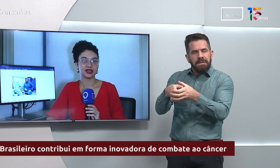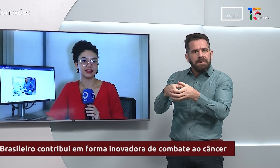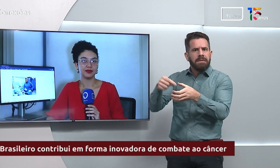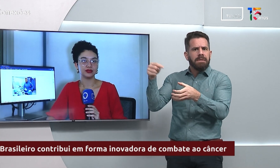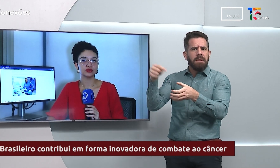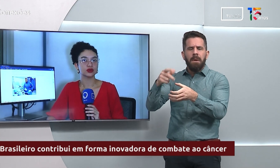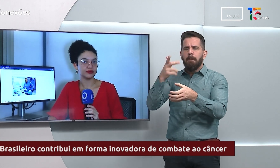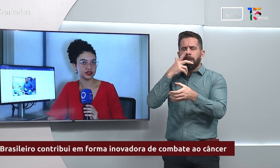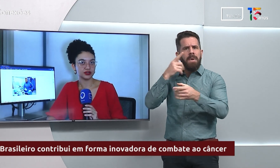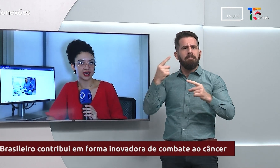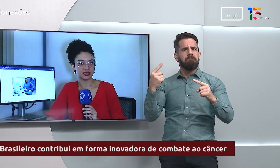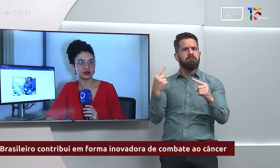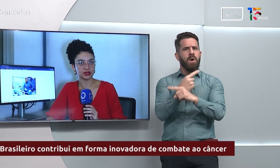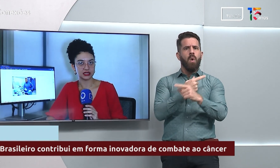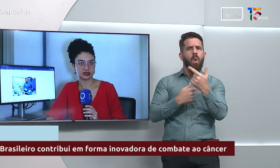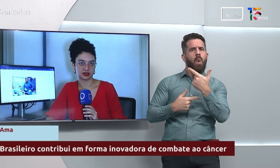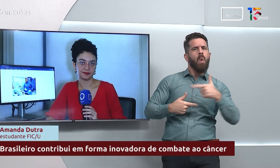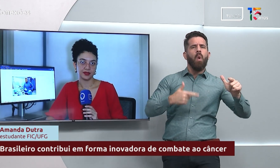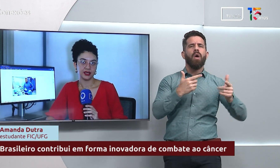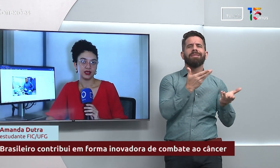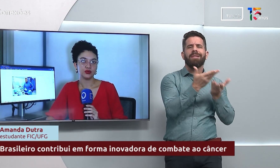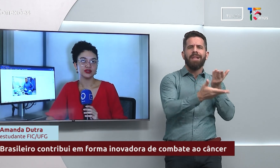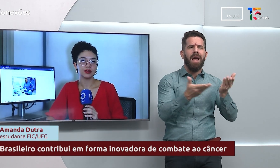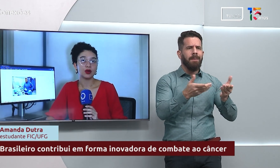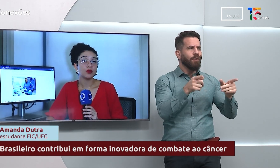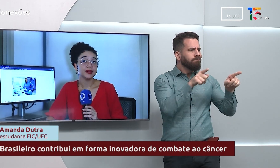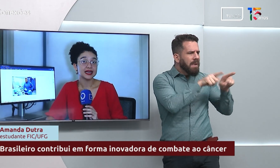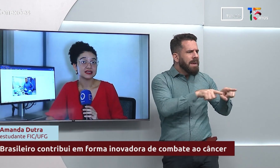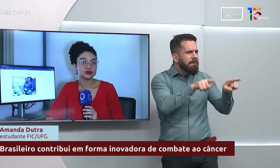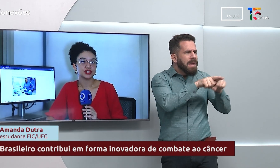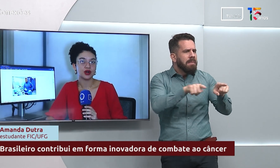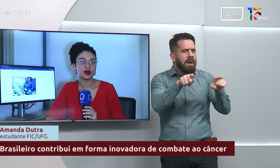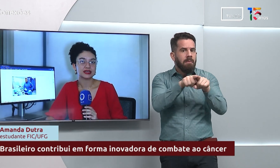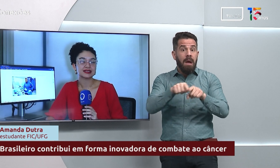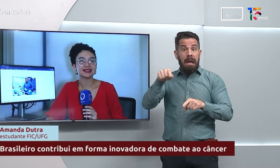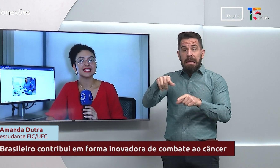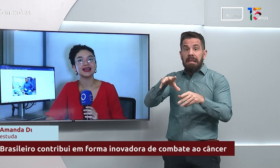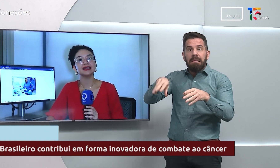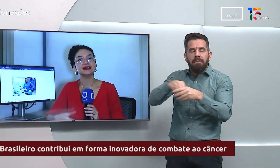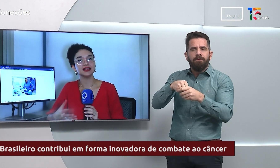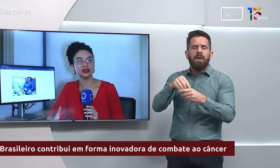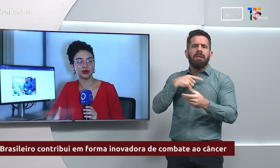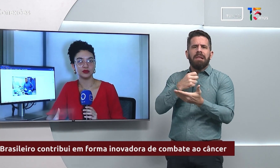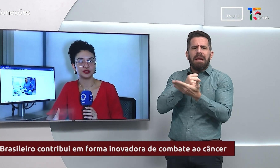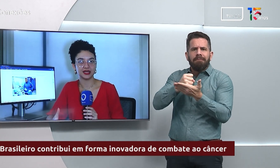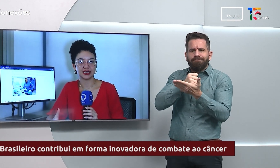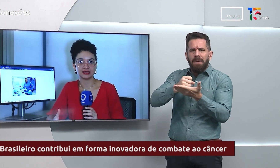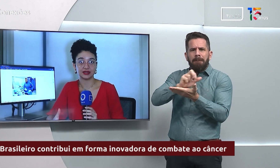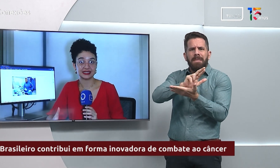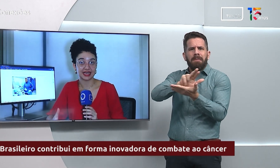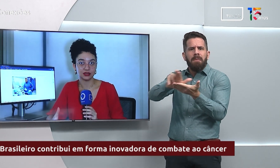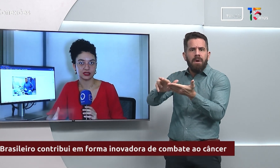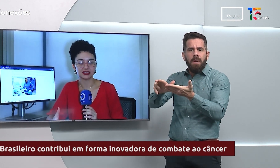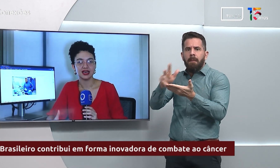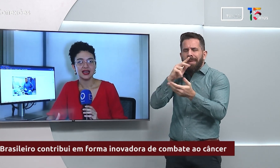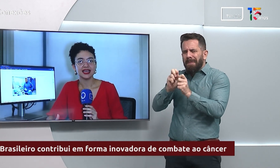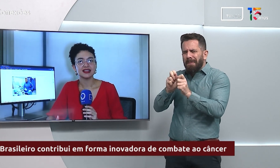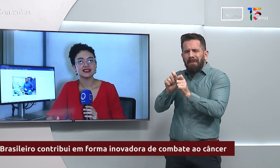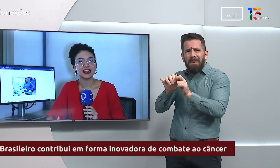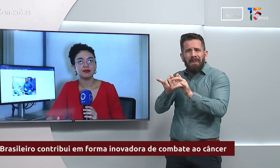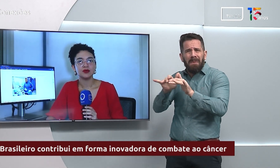estudo que pretende combater células de câncer de um jeito inovador. Saiba mais informações com a nossa